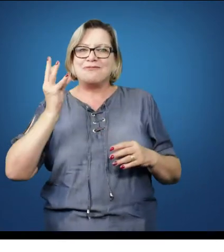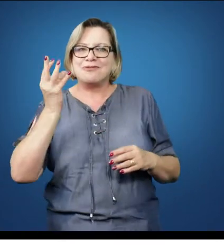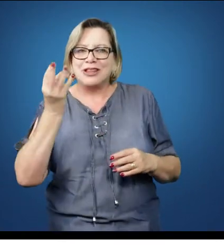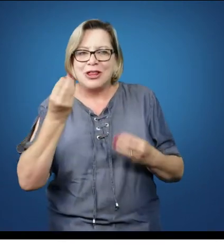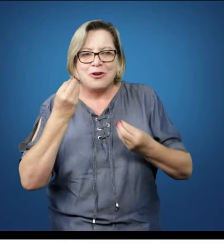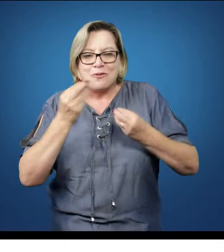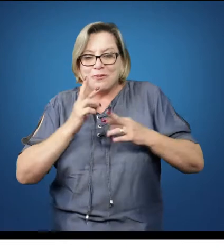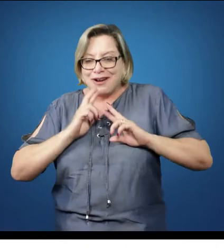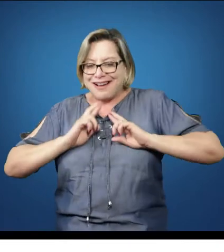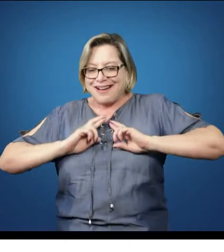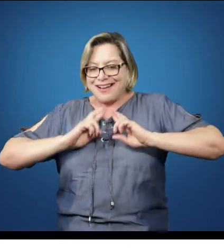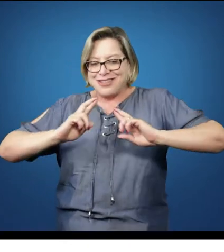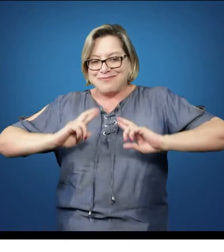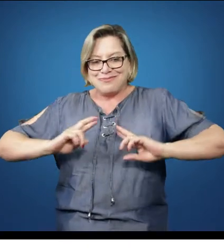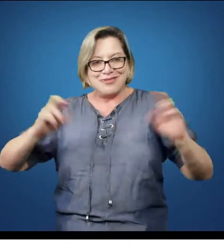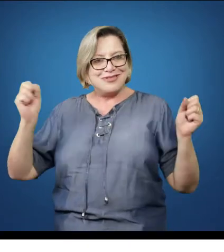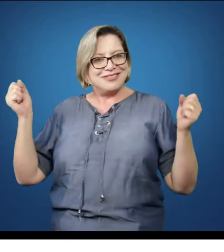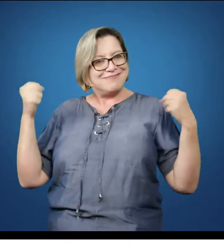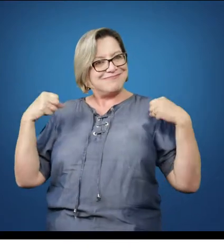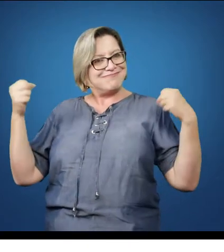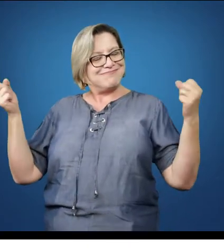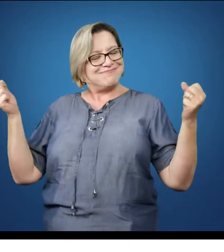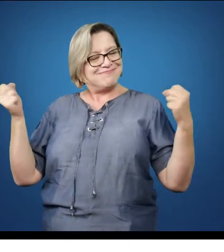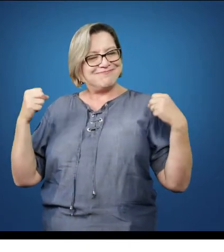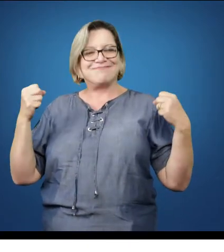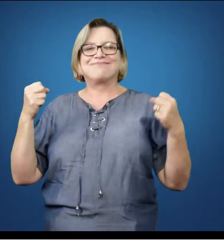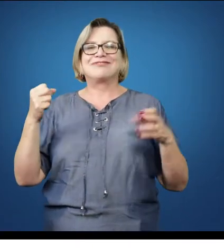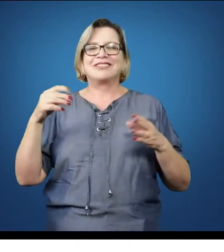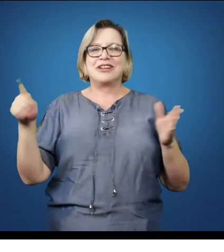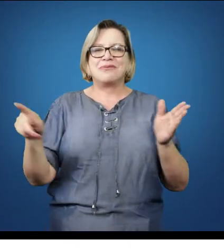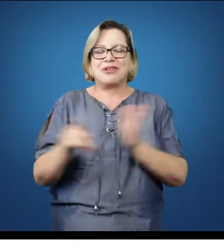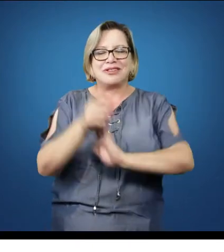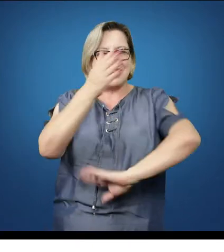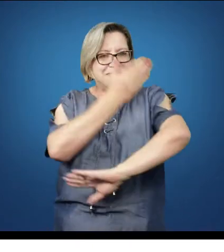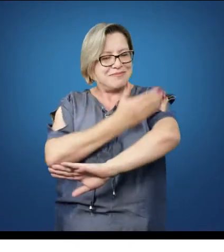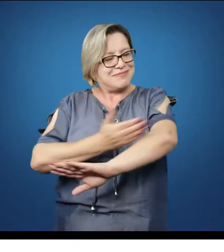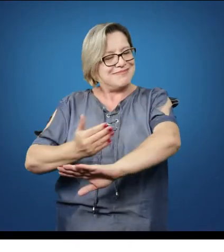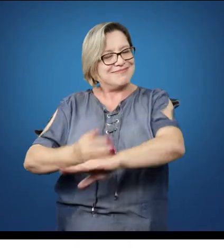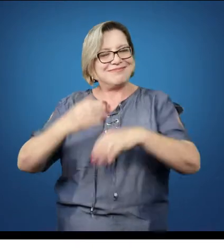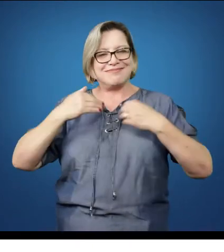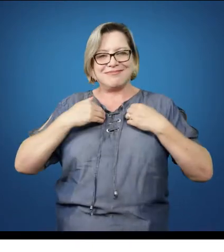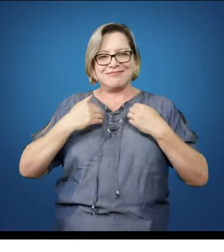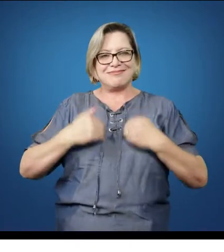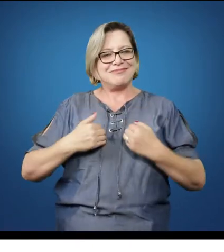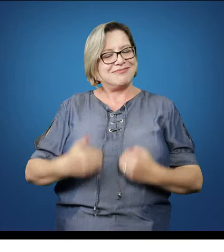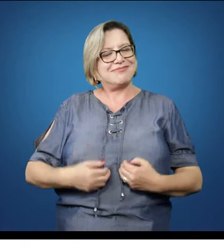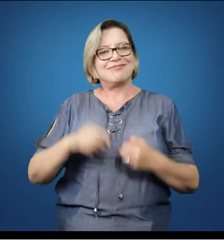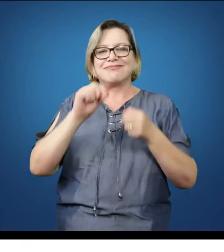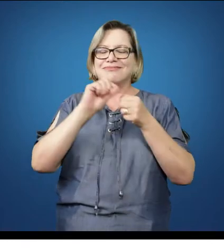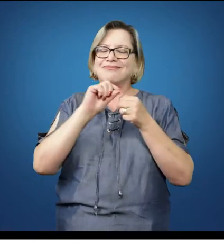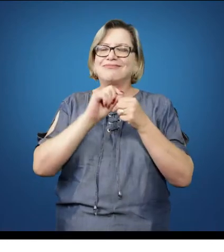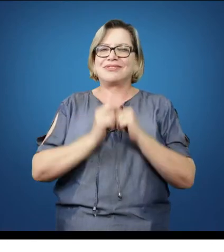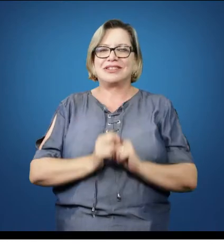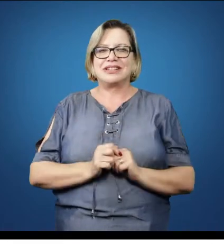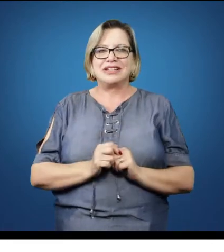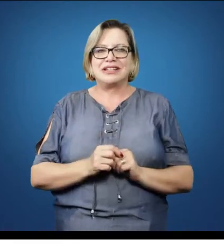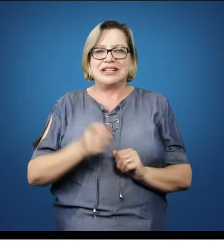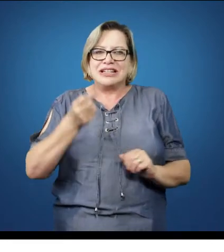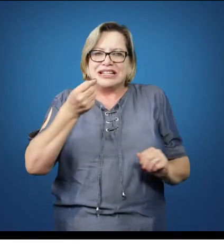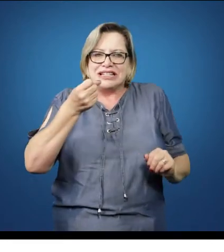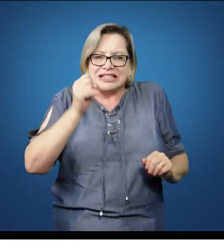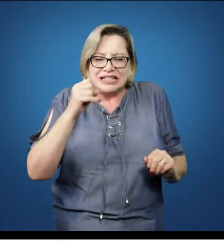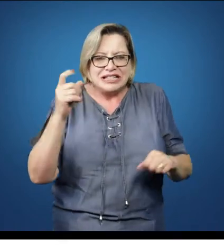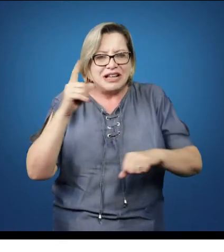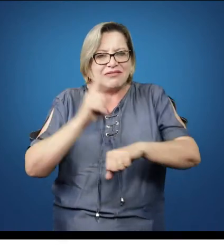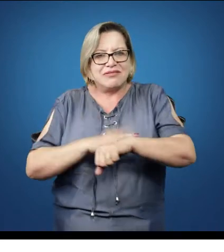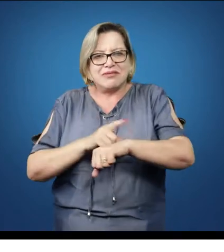responde aos exercícios das atividades das práticas corporais que nós realizamos se já neste